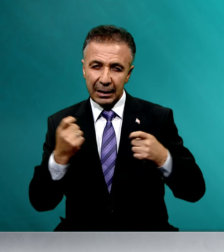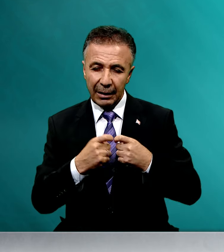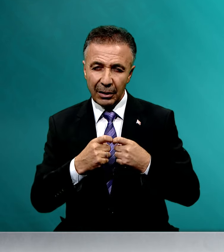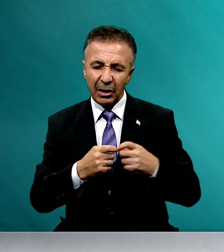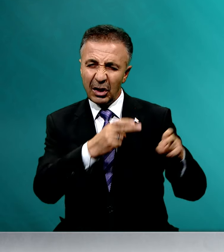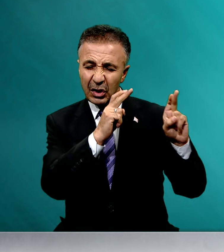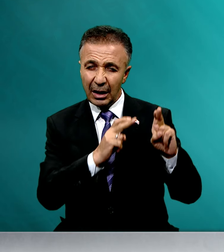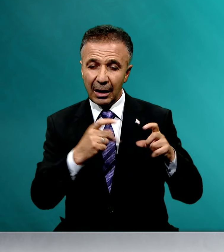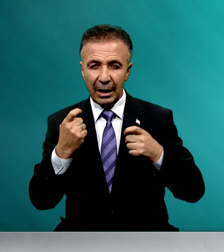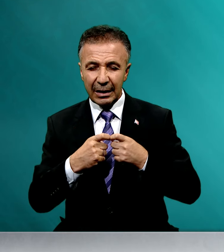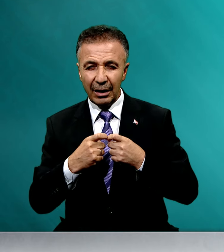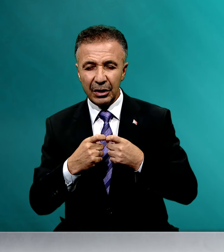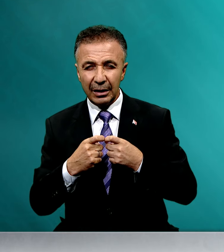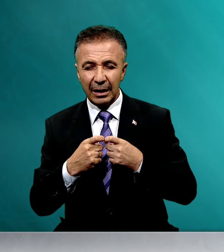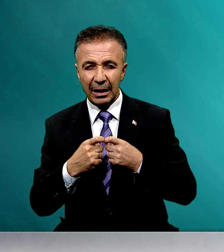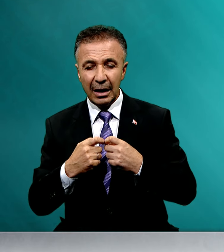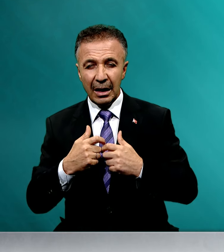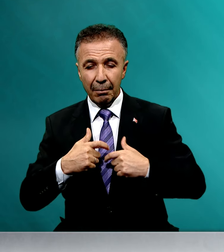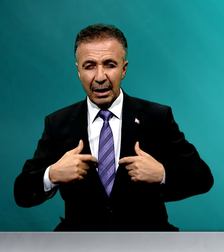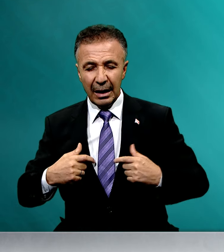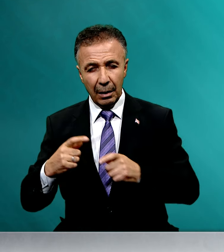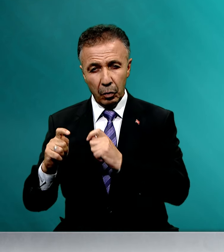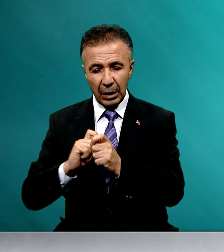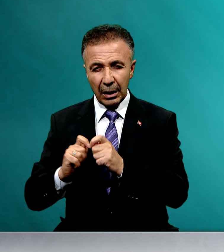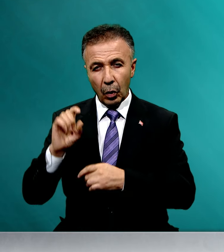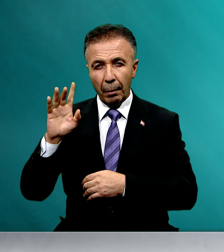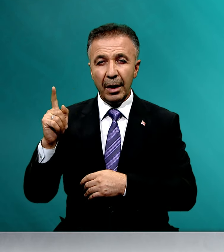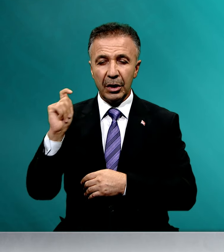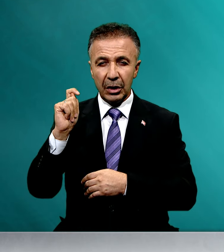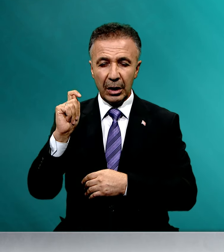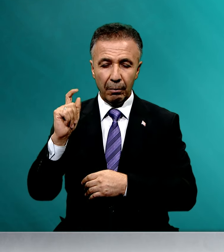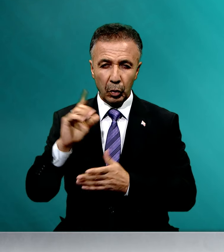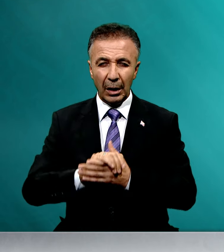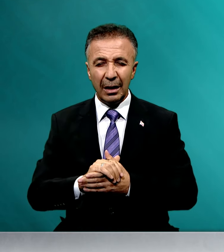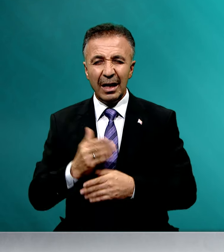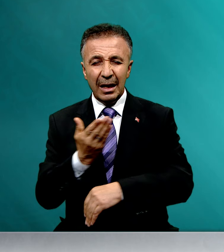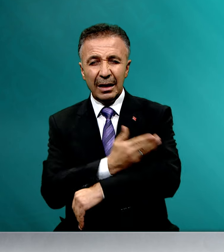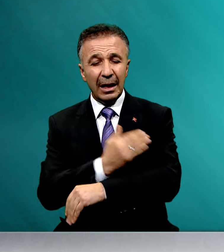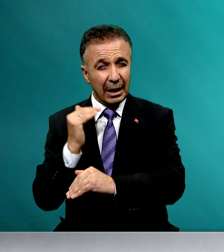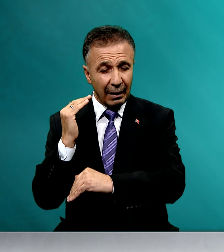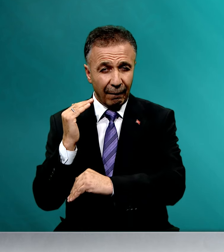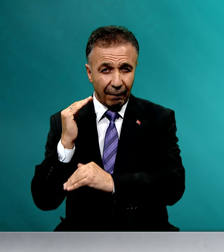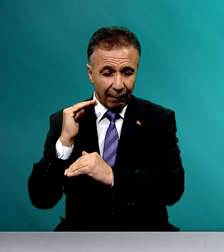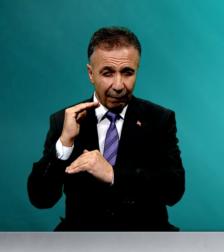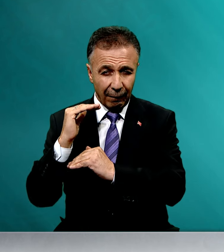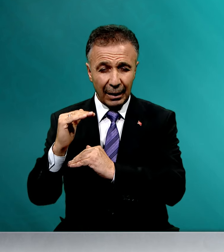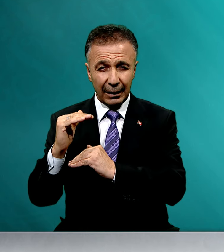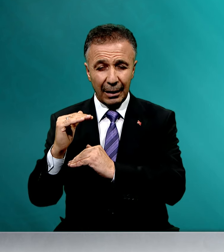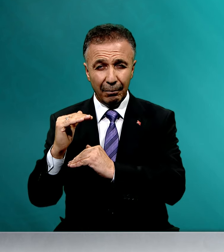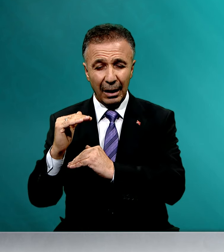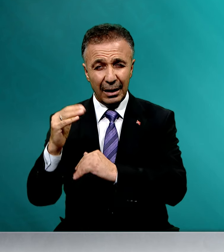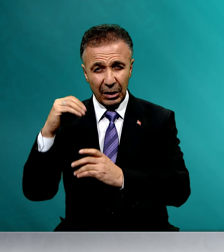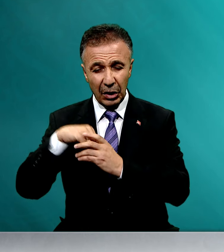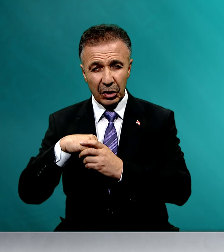mücadeleye, 15 Temmuz'dan günümüze din, vatan ve mukaddesat uğruna